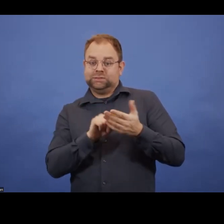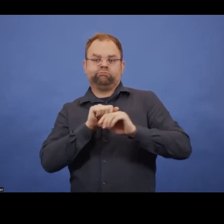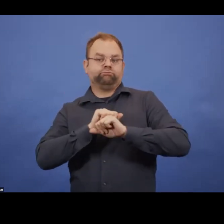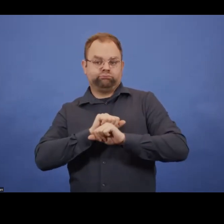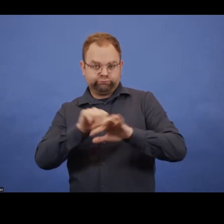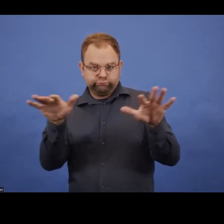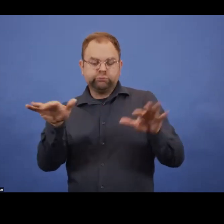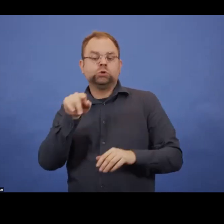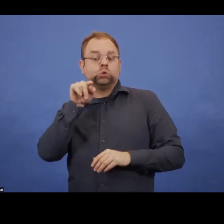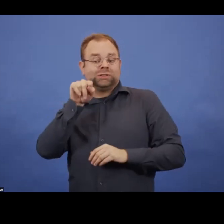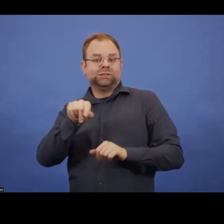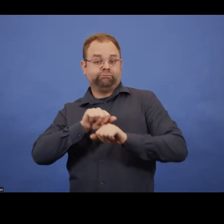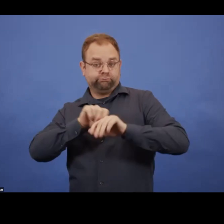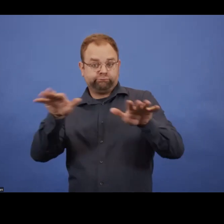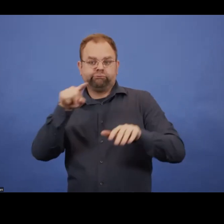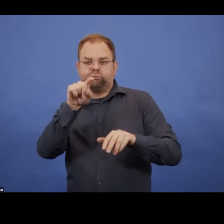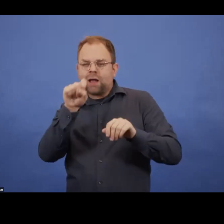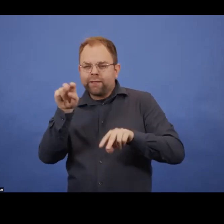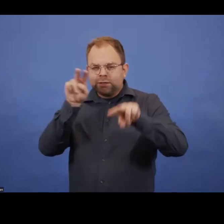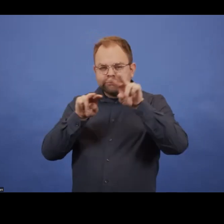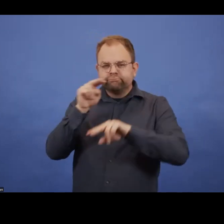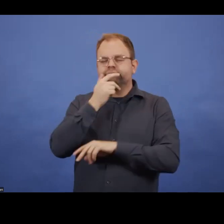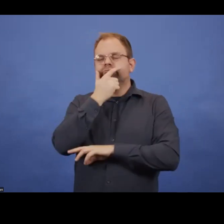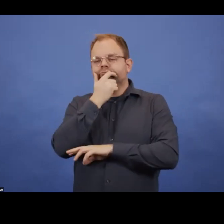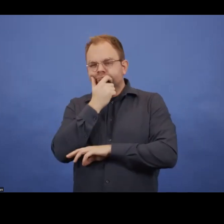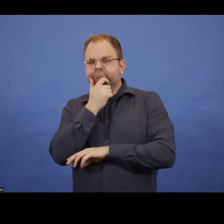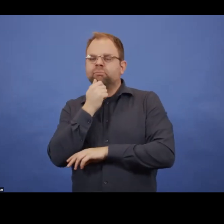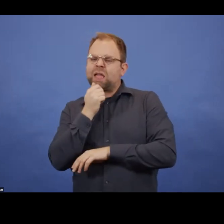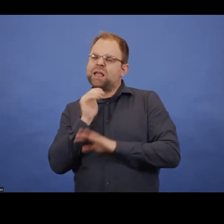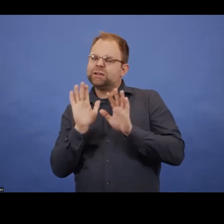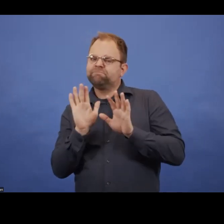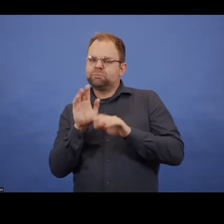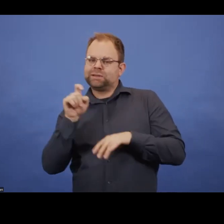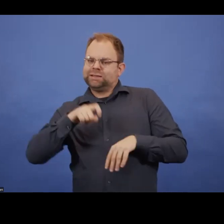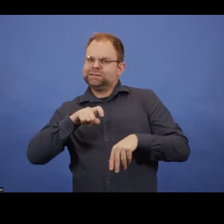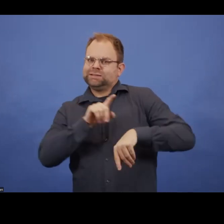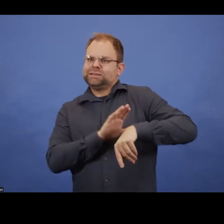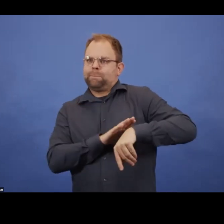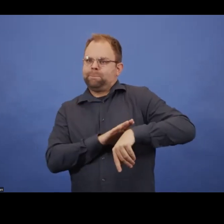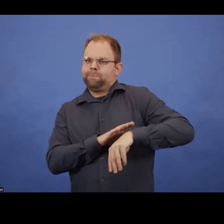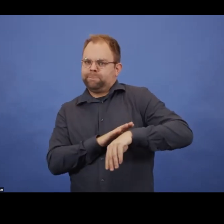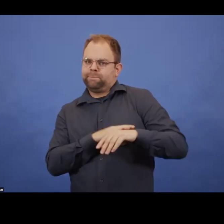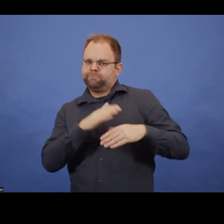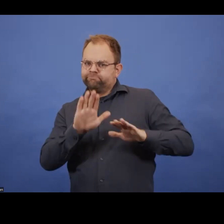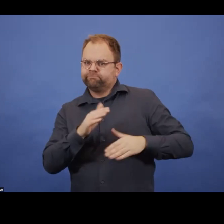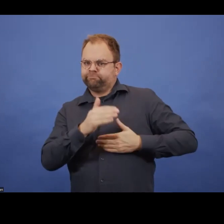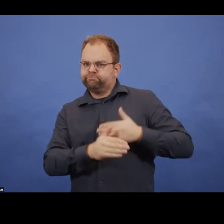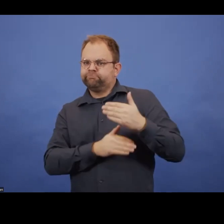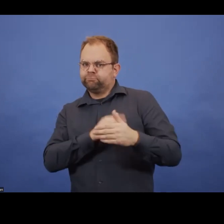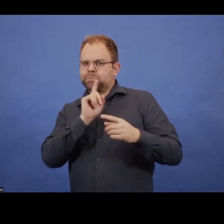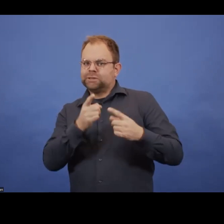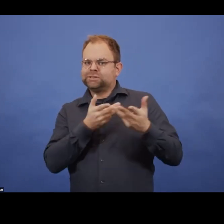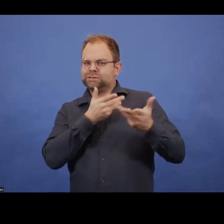porque hay muchas discusiones exhaustivas, hay países involucrados, hay